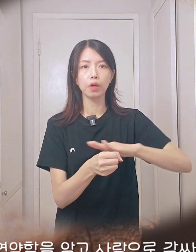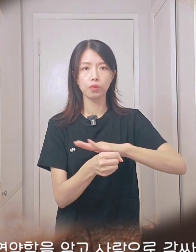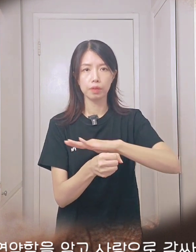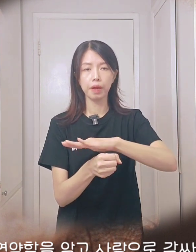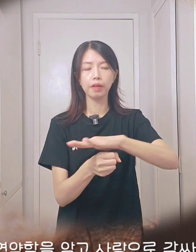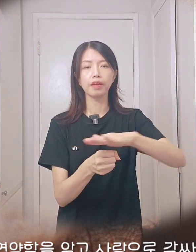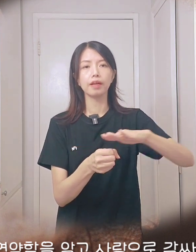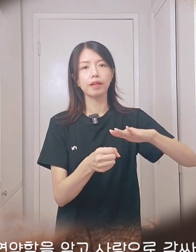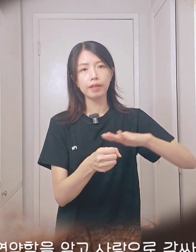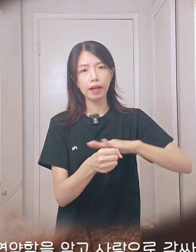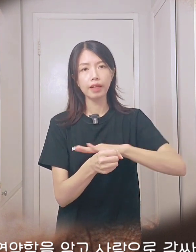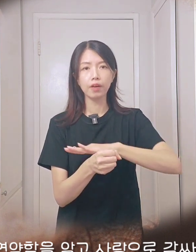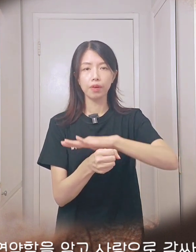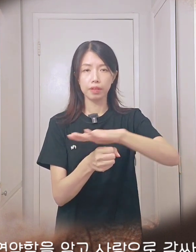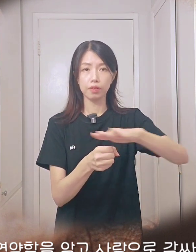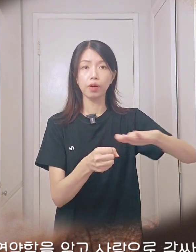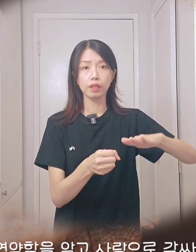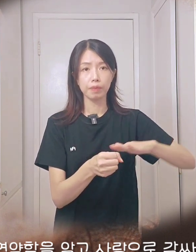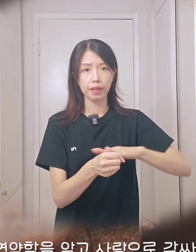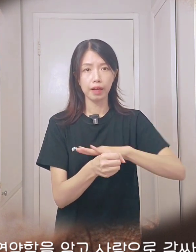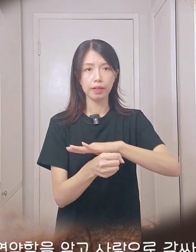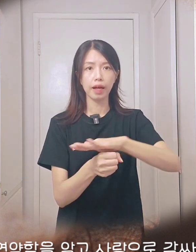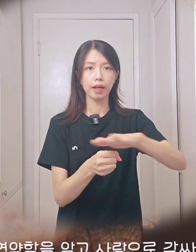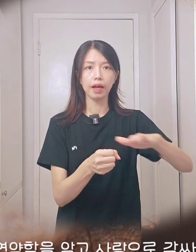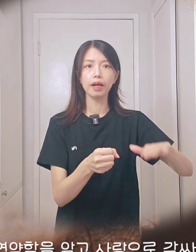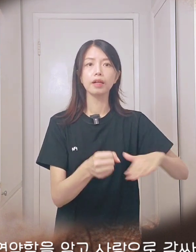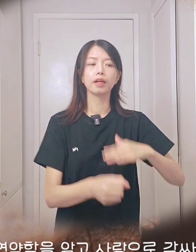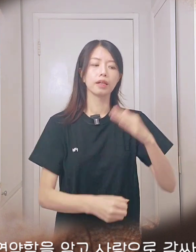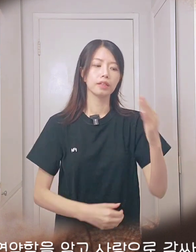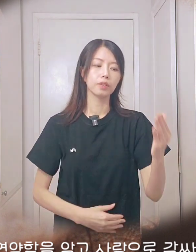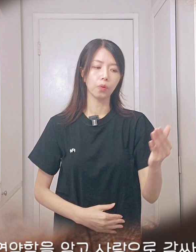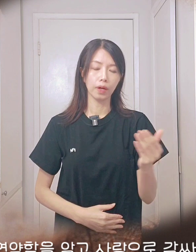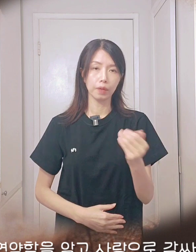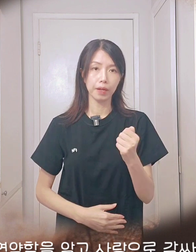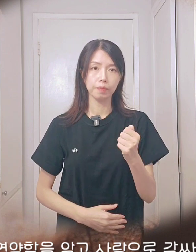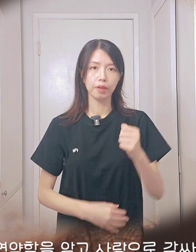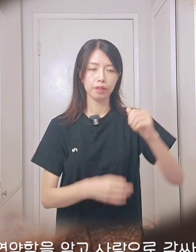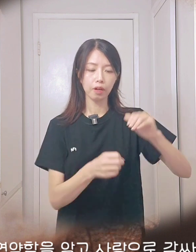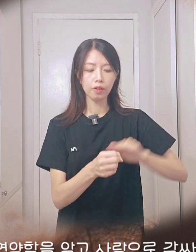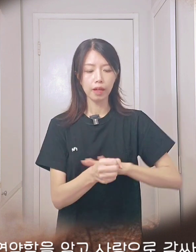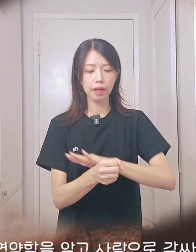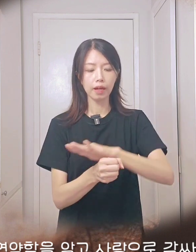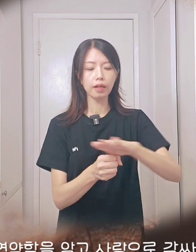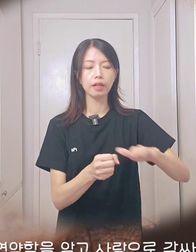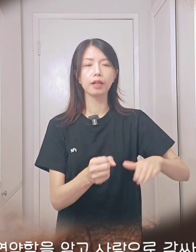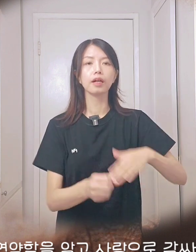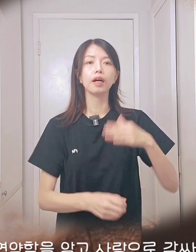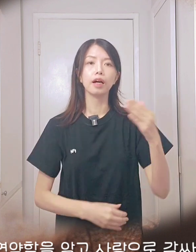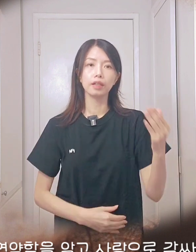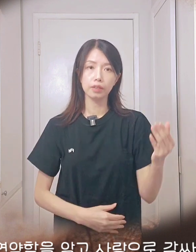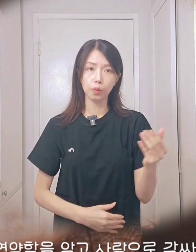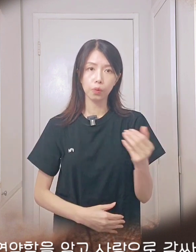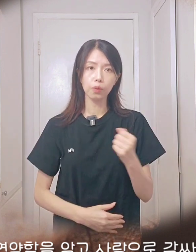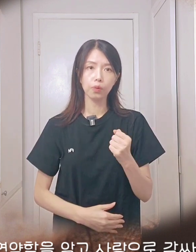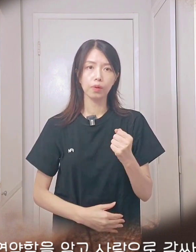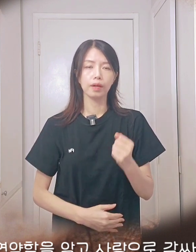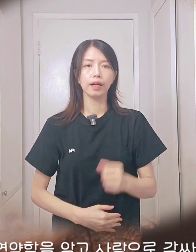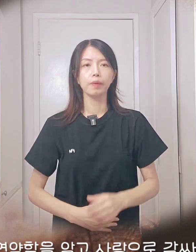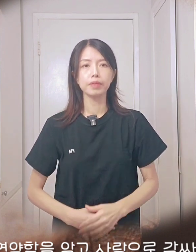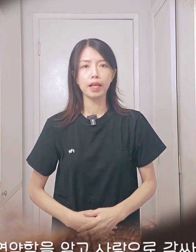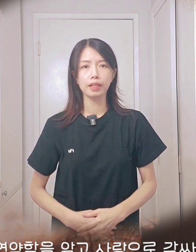방향으로 돌려주시면 사랑이라고 하는 뜻의 수어가 됩니다. 사랑으로, 아까 말씀드렸죠?